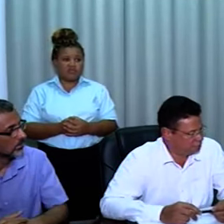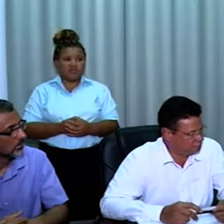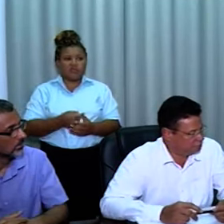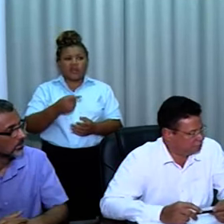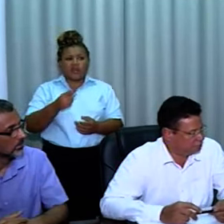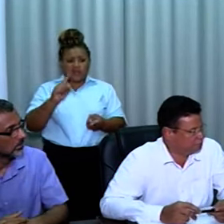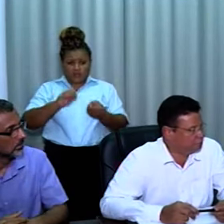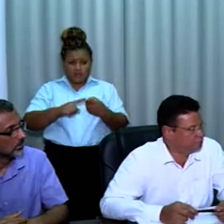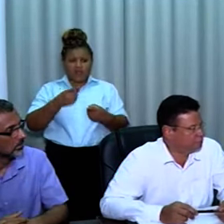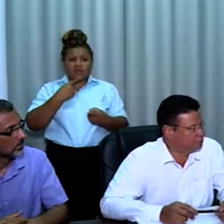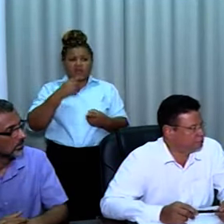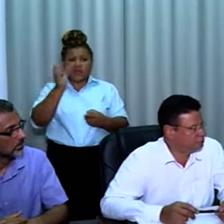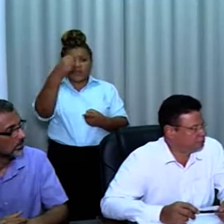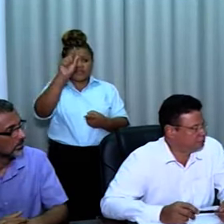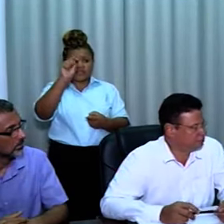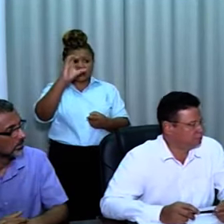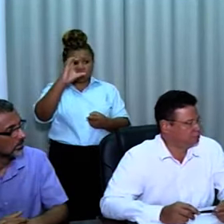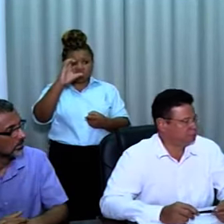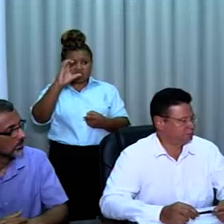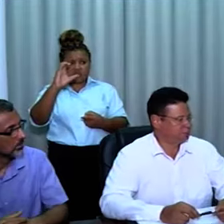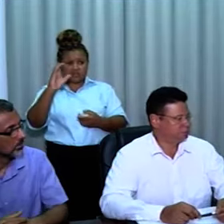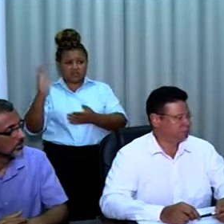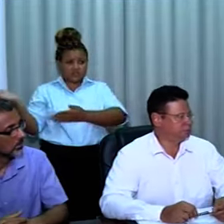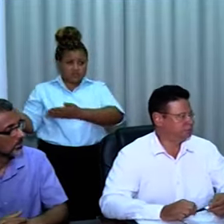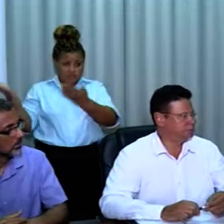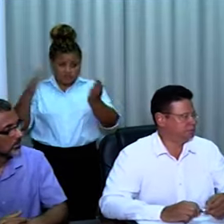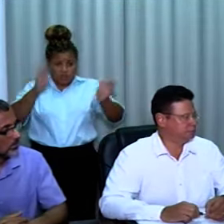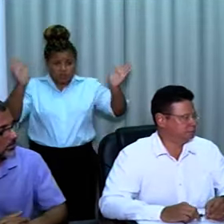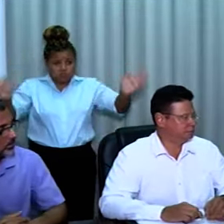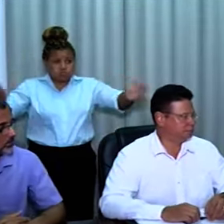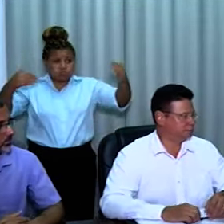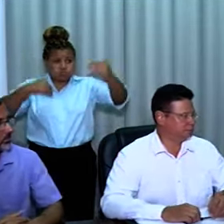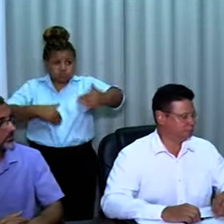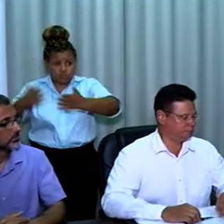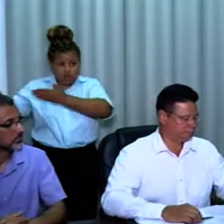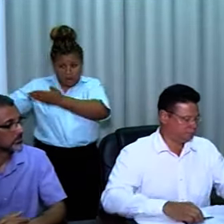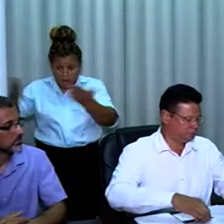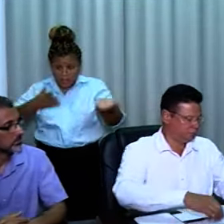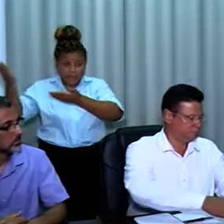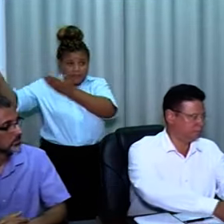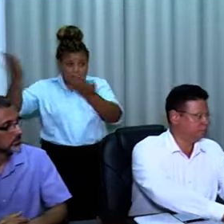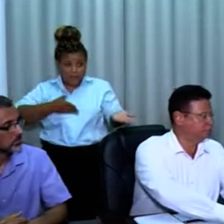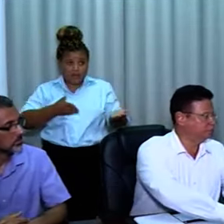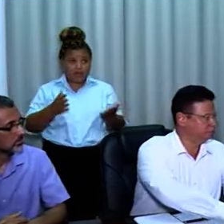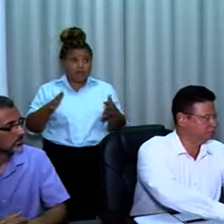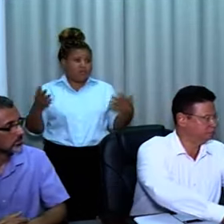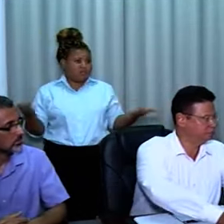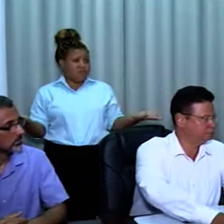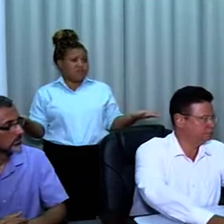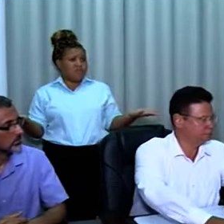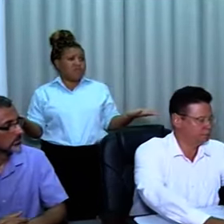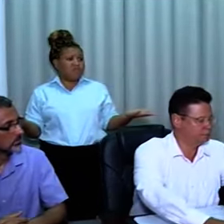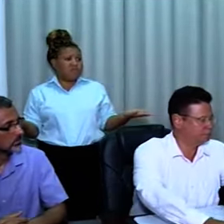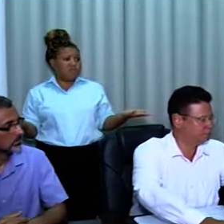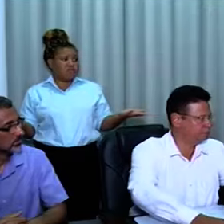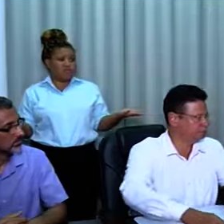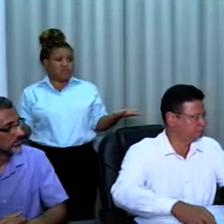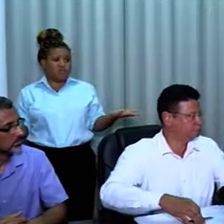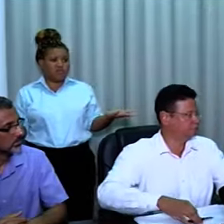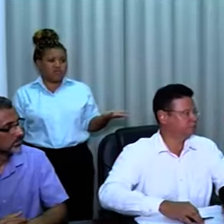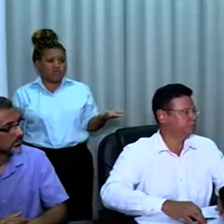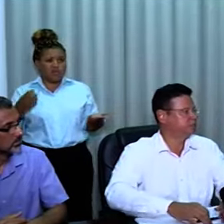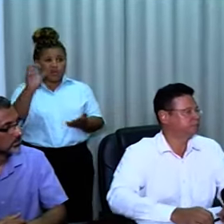Mais si n'a pas le marché. Si vous dites quoi, nous ne pouvons pas dire quoi. Mais même là, il y a la boutique, c'est tout le même. Et là, aujourd'hui, quoi, dimanche, c'est incroyable, parce que c'est mon temps, quand